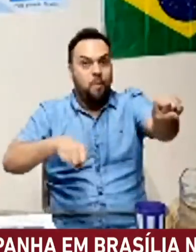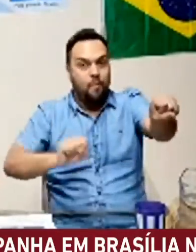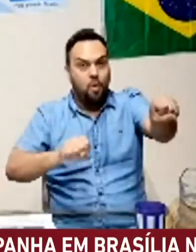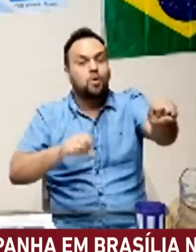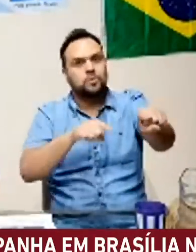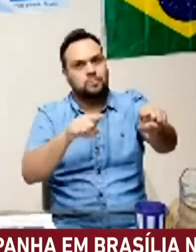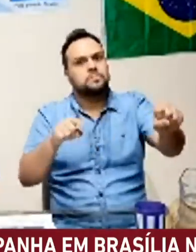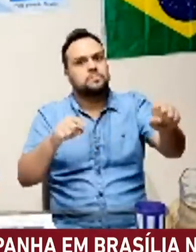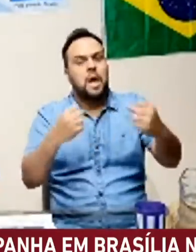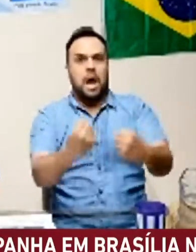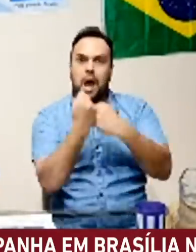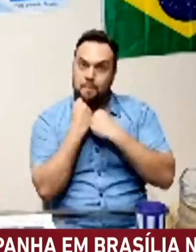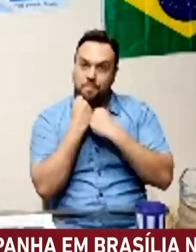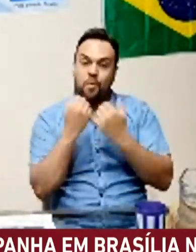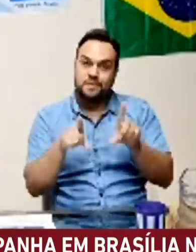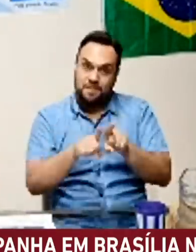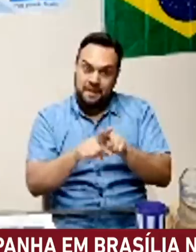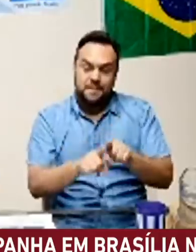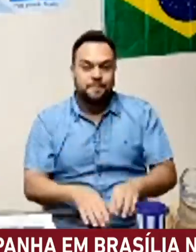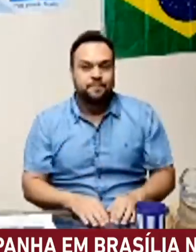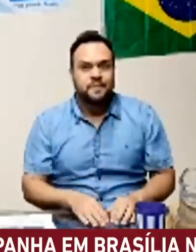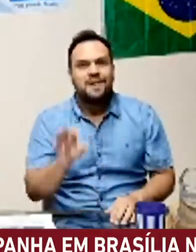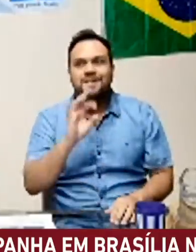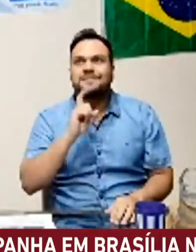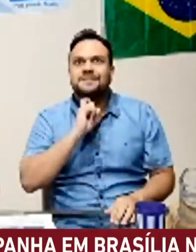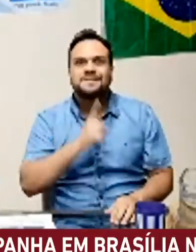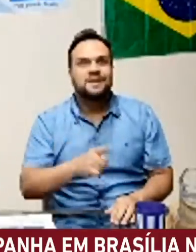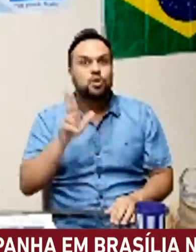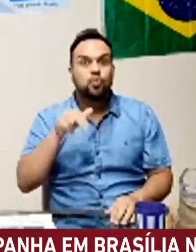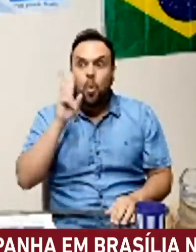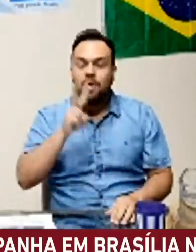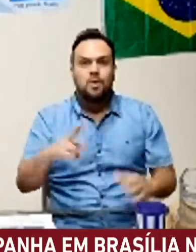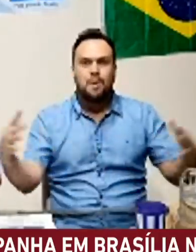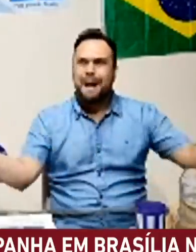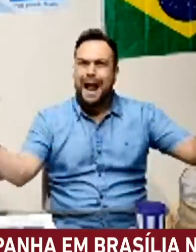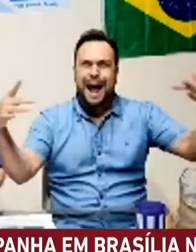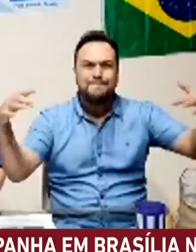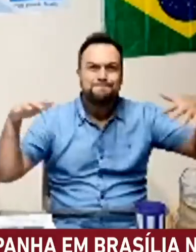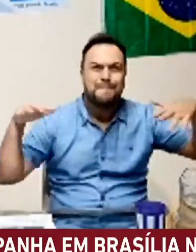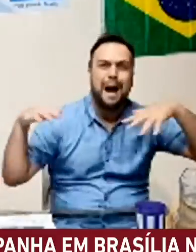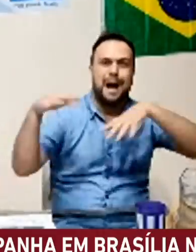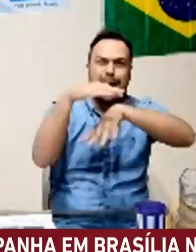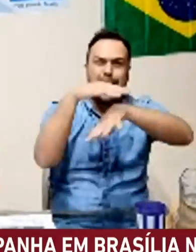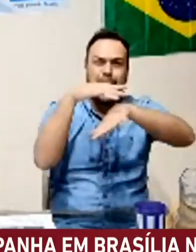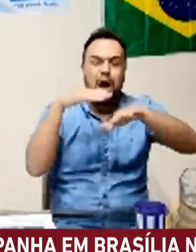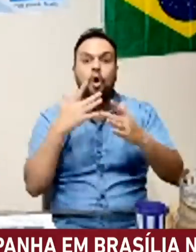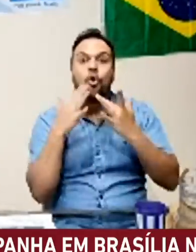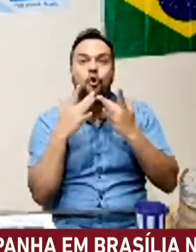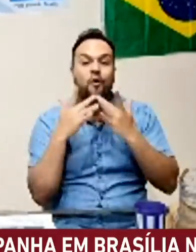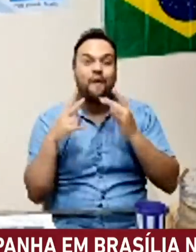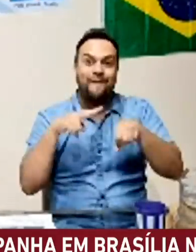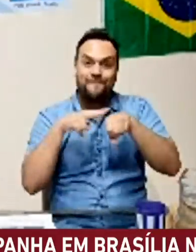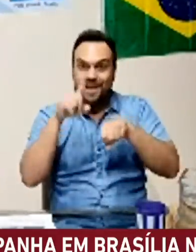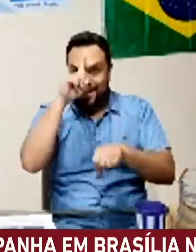possível vitória de Lula no primeiro turno. Todo mundo disse que nunca viu tanta gente reunida na cidade, com as cores verde e amarela,